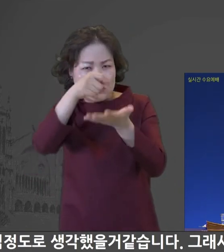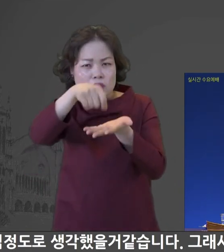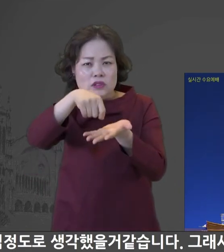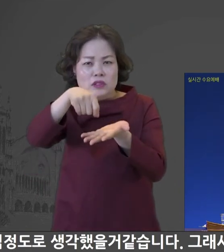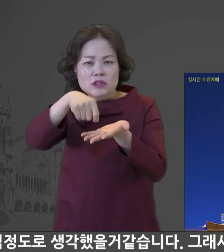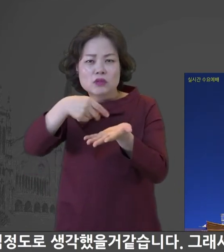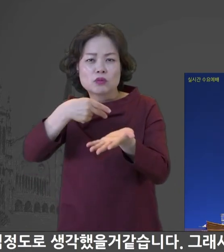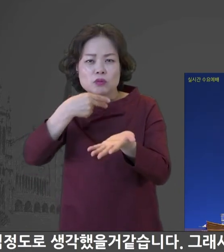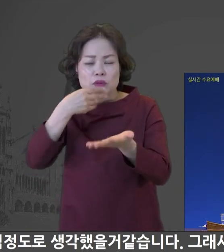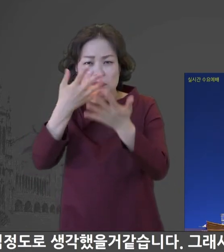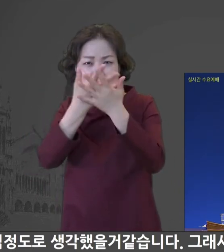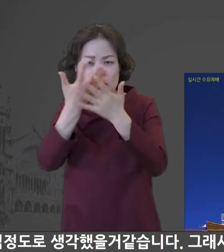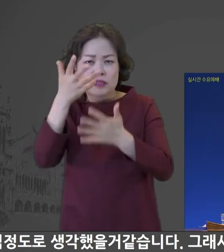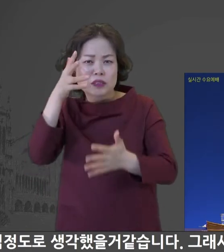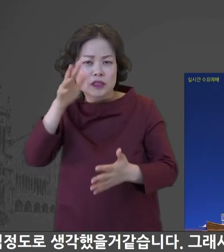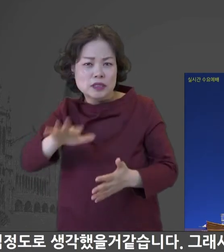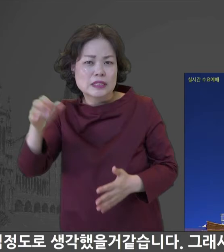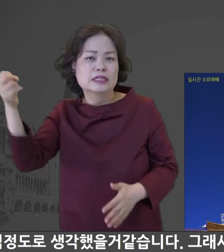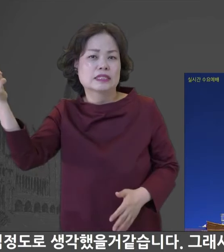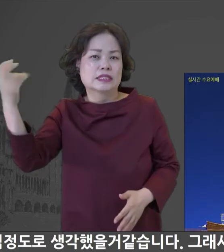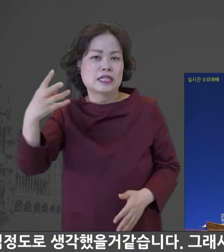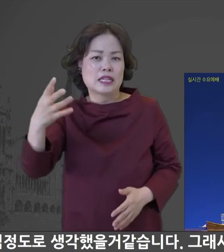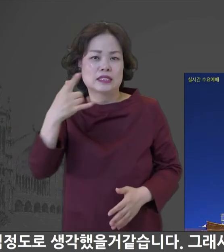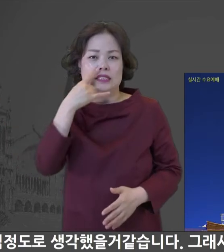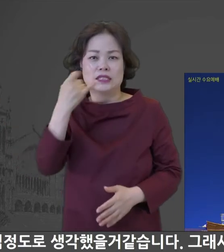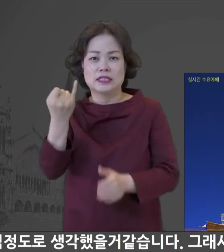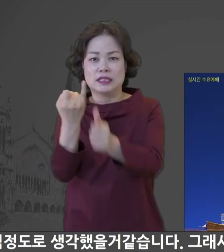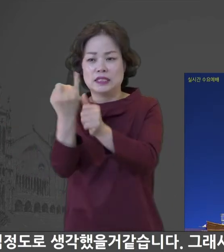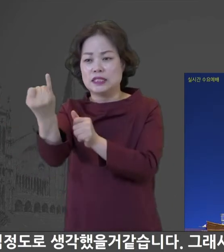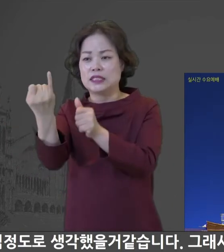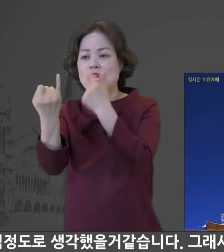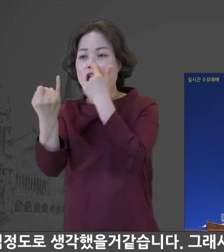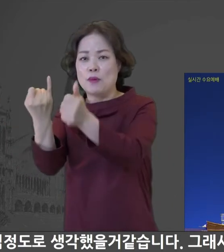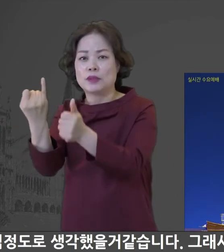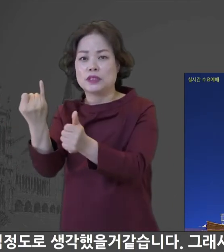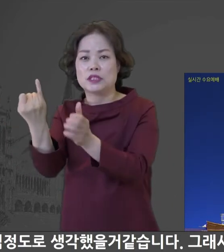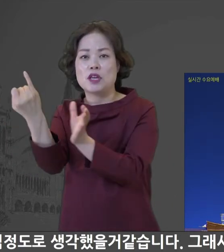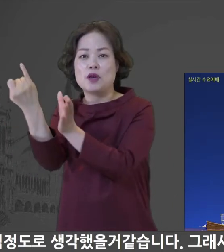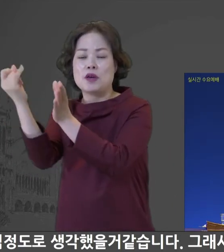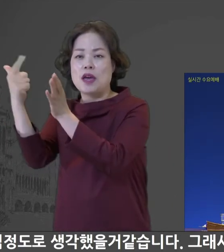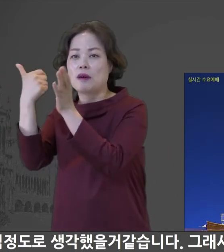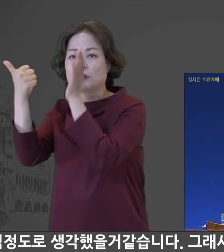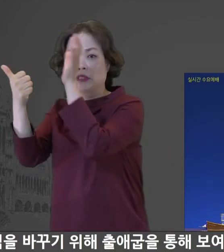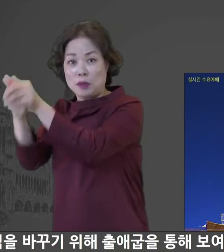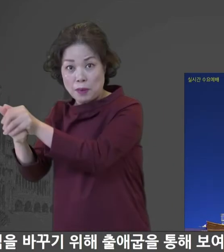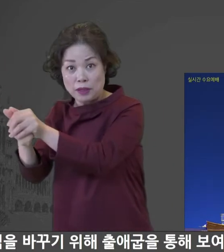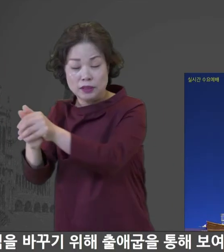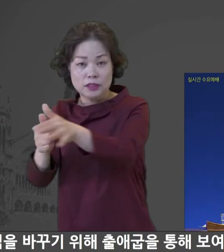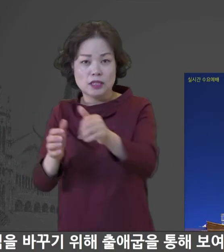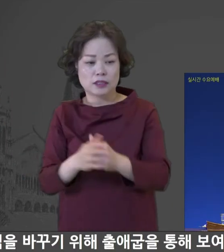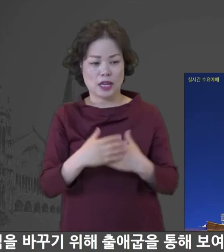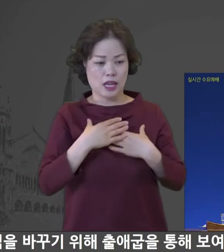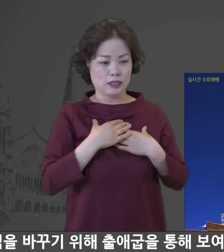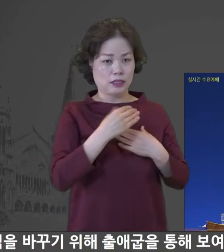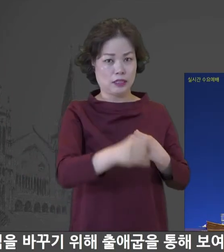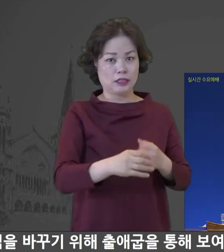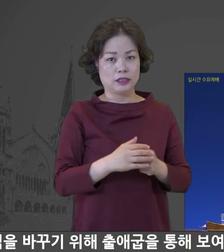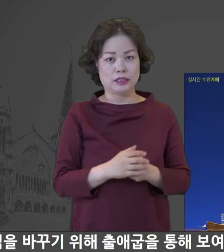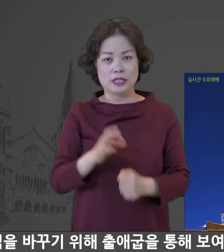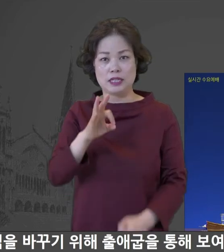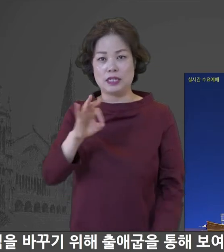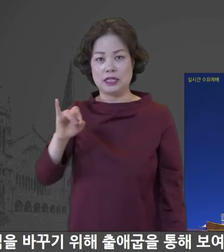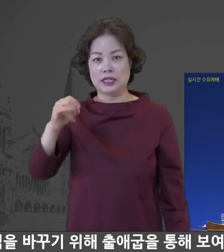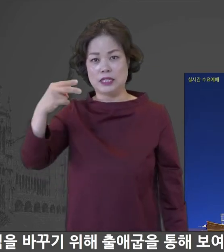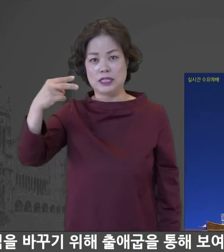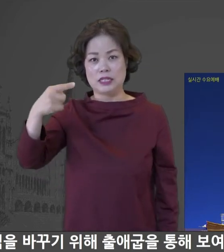않지만 아내와 아들들을 장인에게 다시 보냅니다. 그리고 이제 출애굽해서 안전한 상태에 있을 때 장인인 이드로가